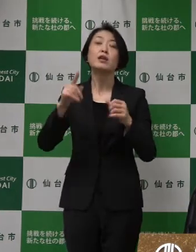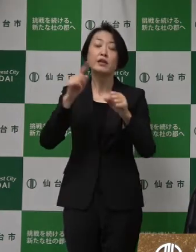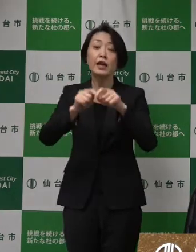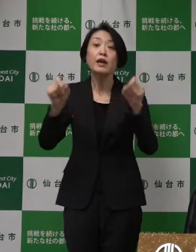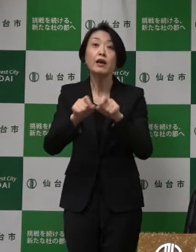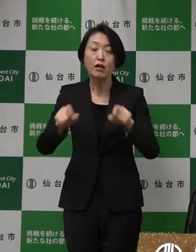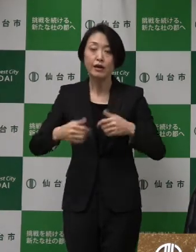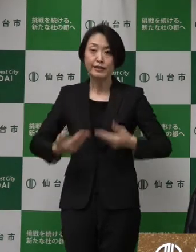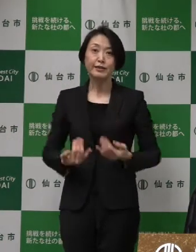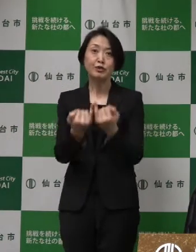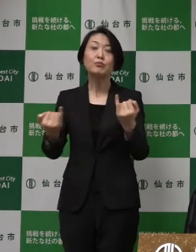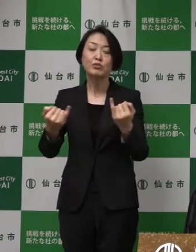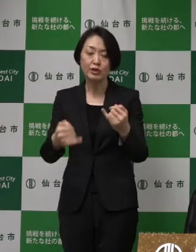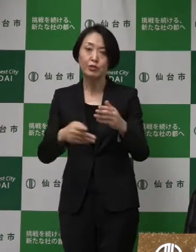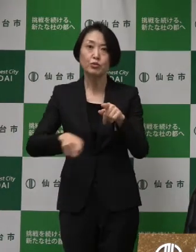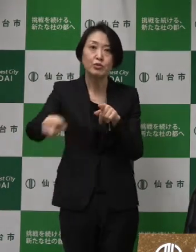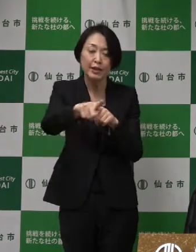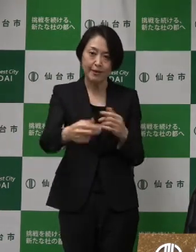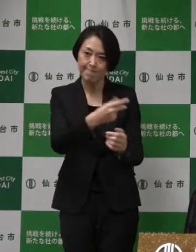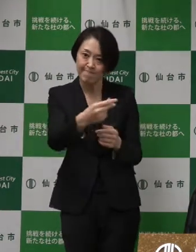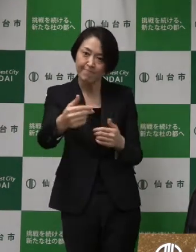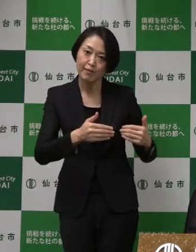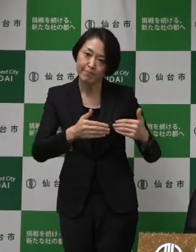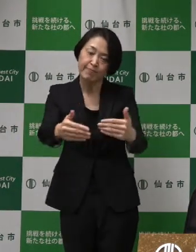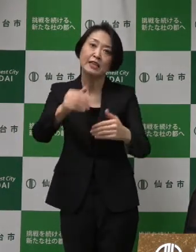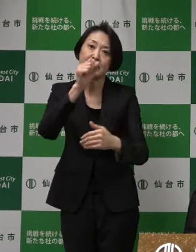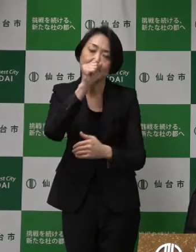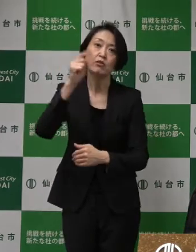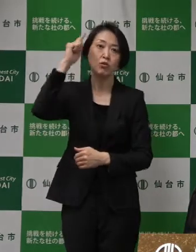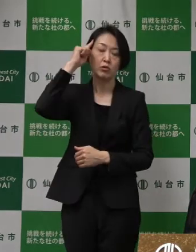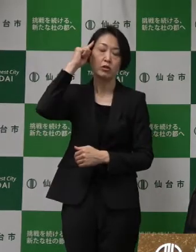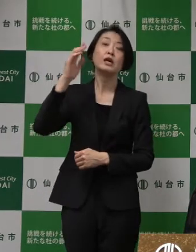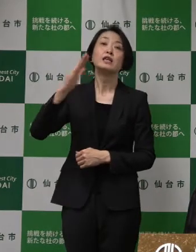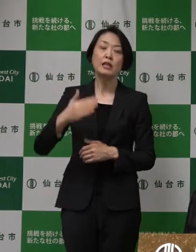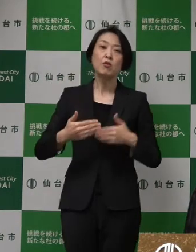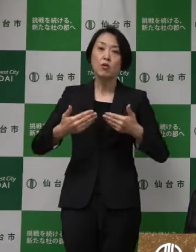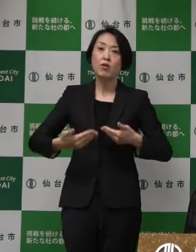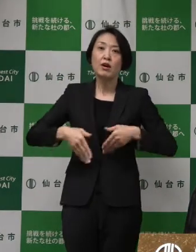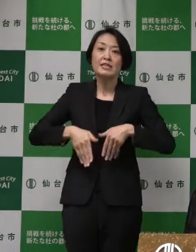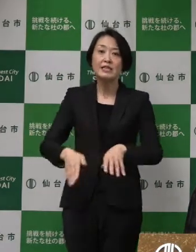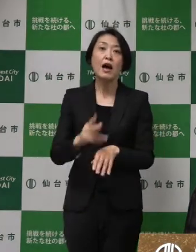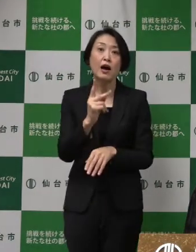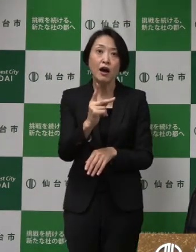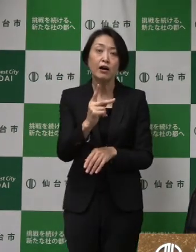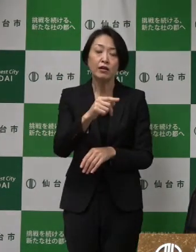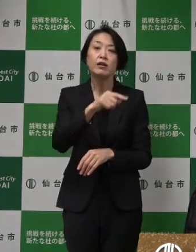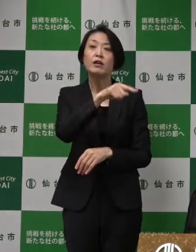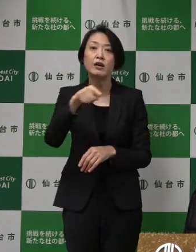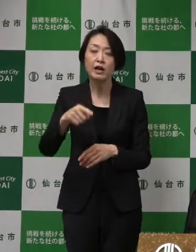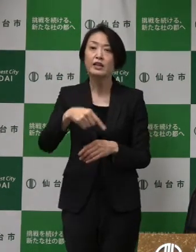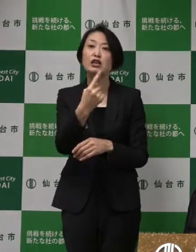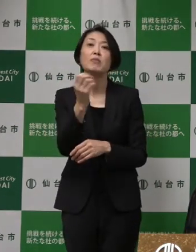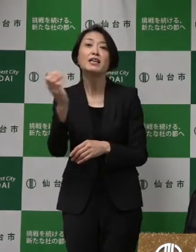。でかつ全ての参加さんでワクチン接種をしているわけではないので、どこだったら受けますよというような